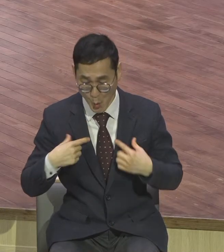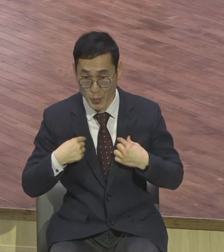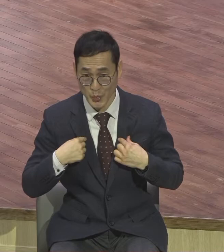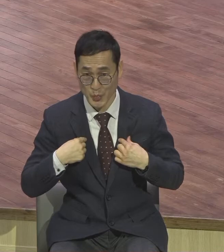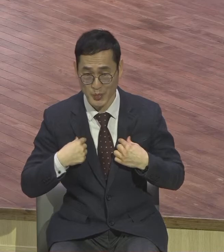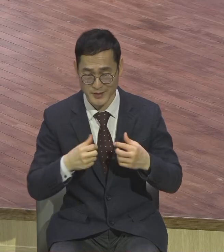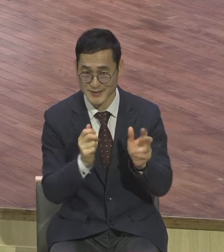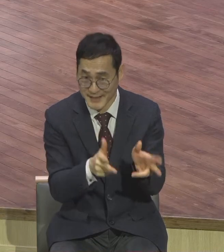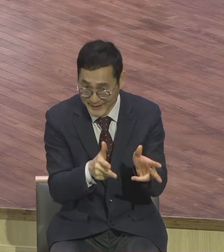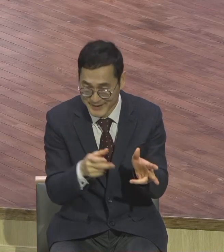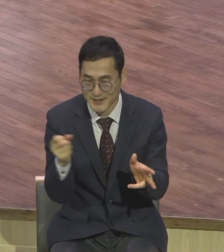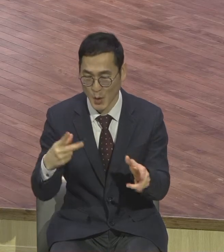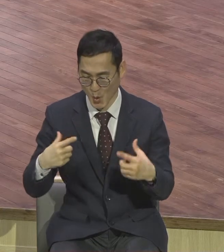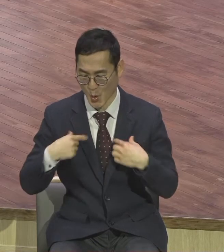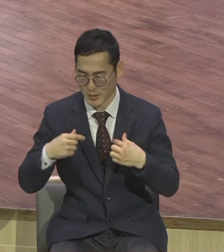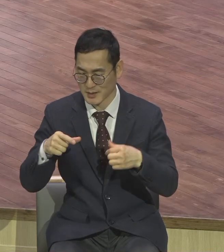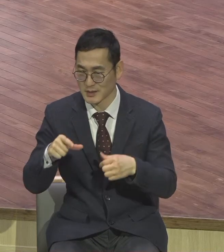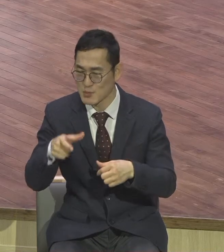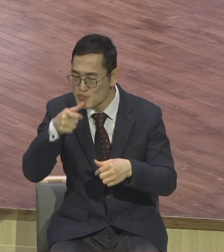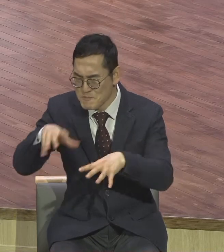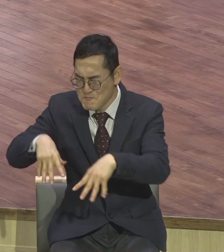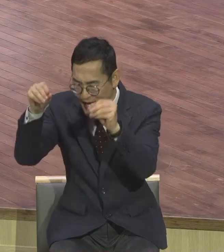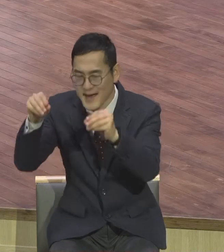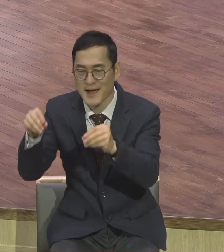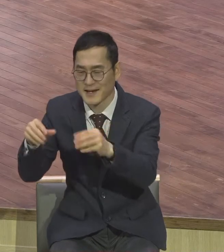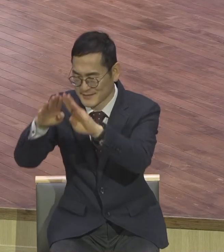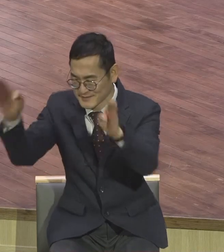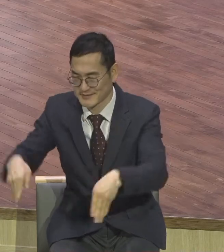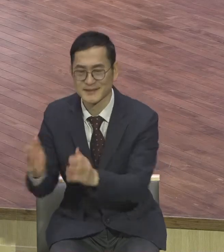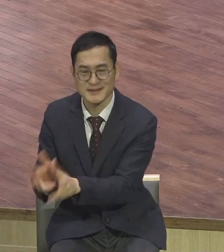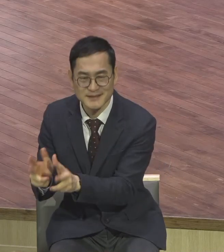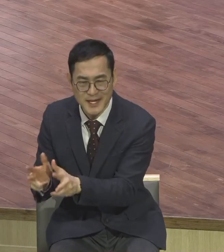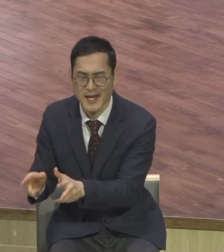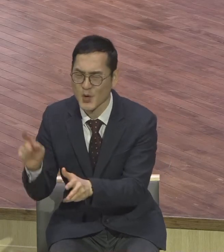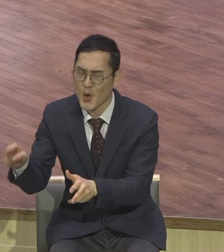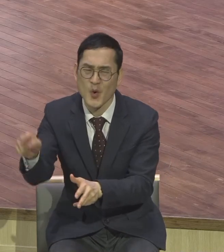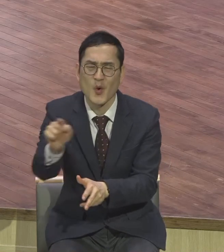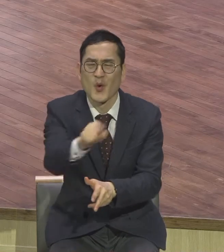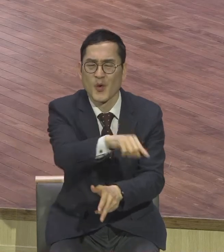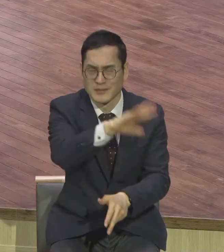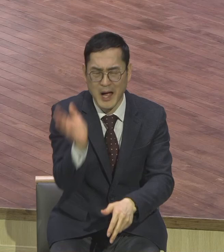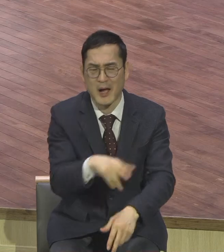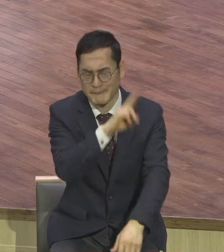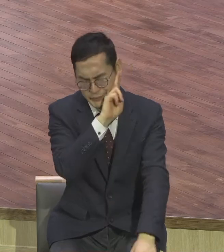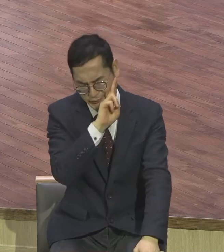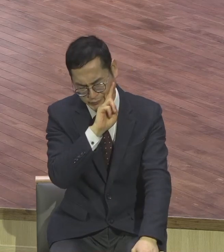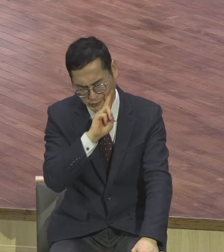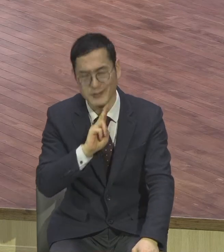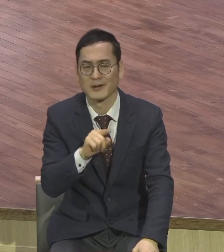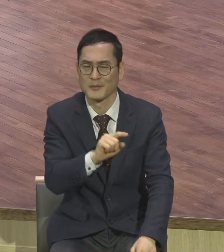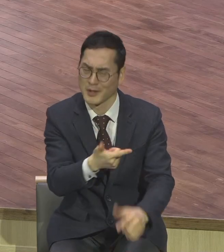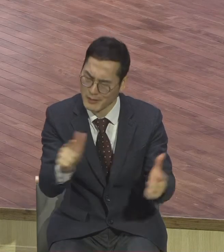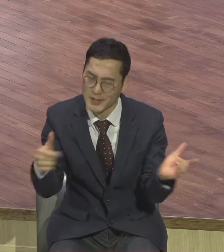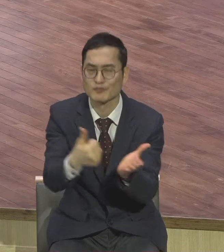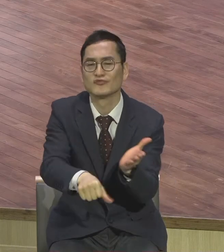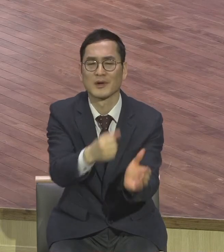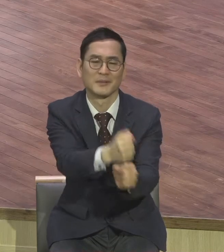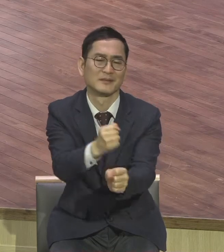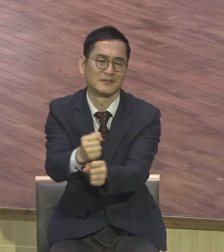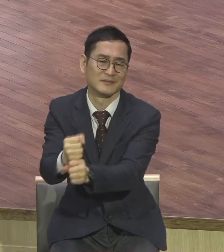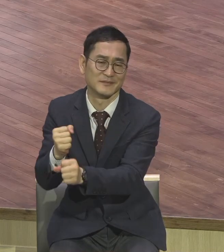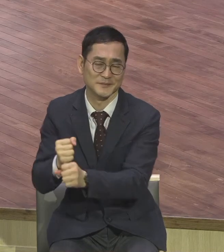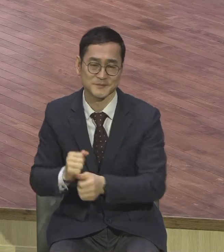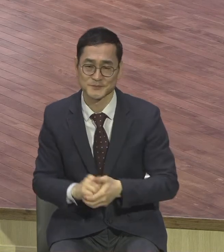세척기라든가 이런 것을 한 번에 다 요리하고 한 번에 다 정리할 수 있는 이런 제품들이 속속 그렇게 지금